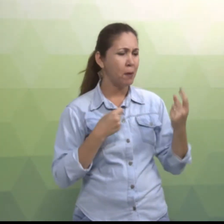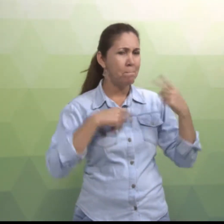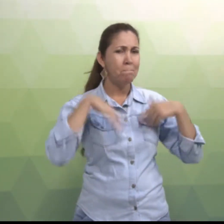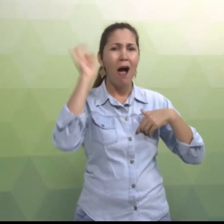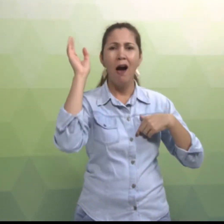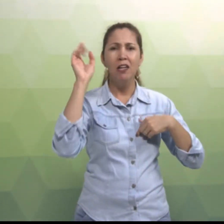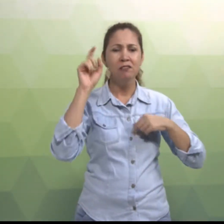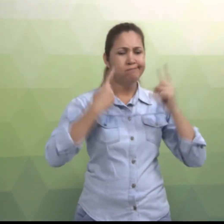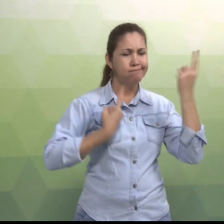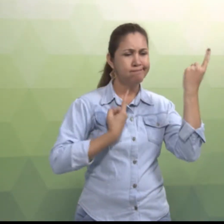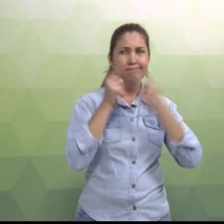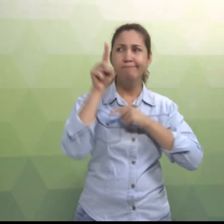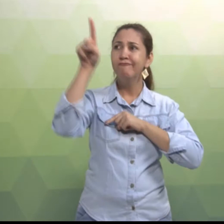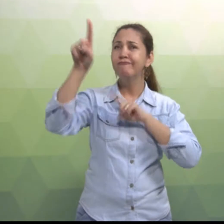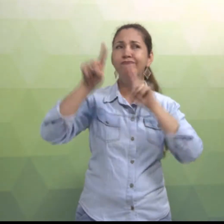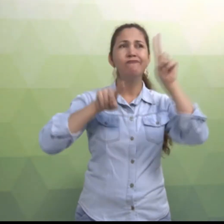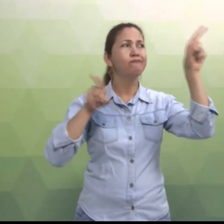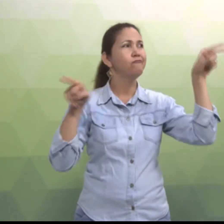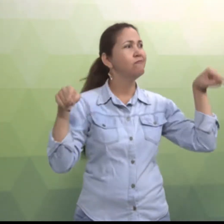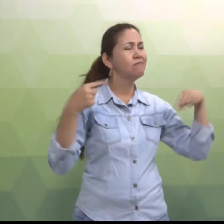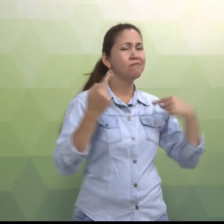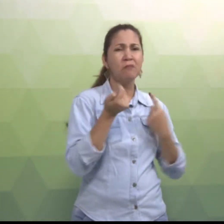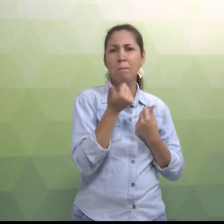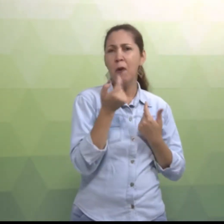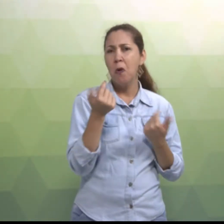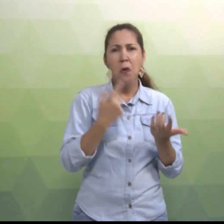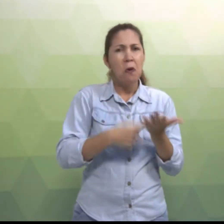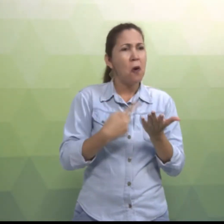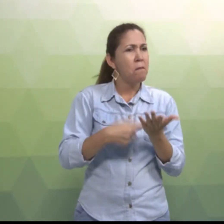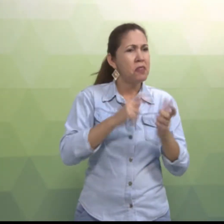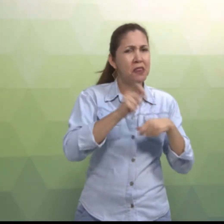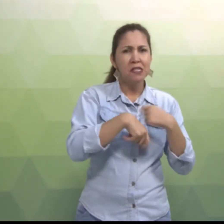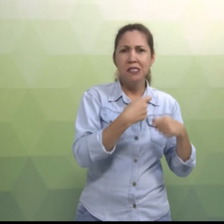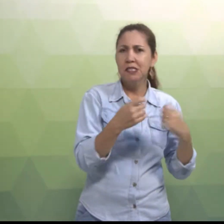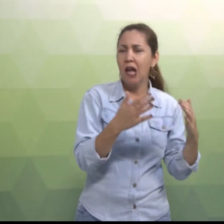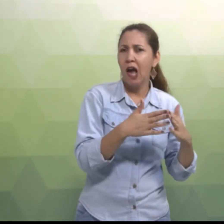sinais, utiliza apontações, sinais combinados em casa.